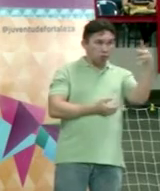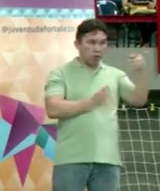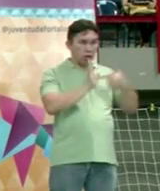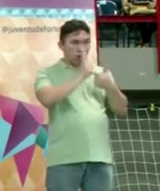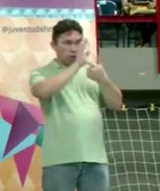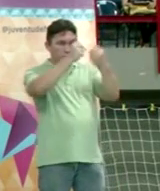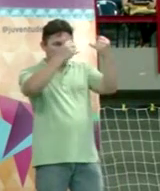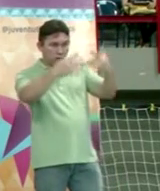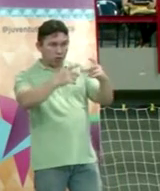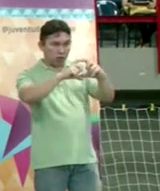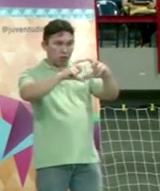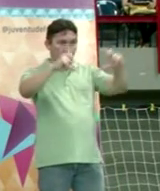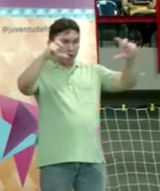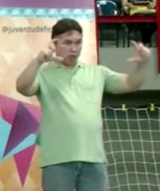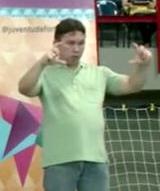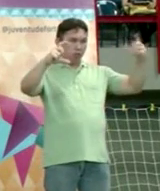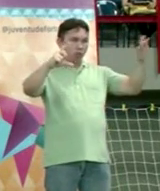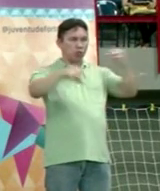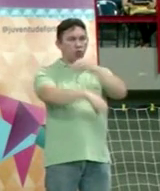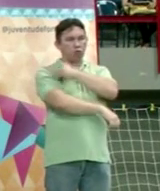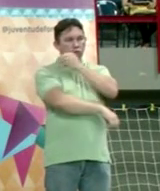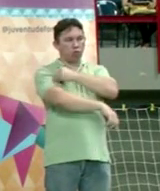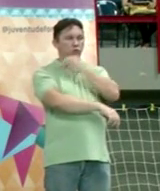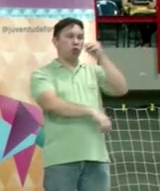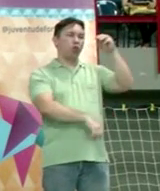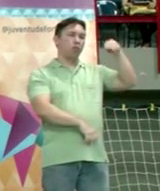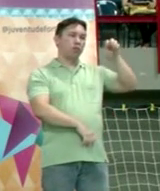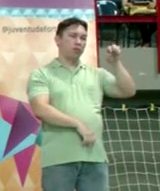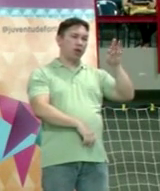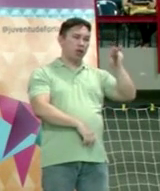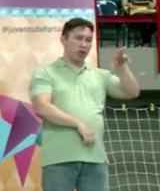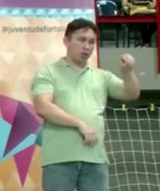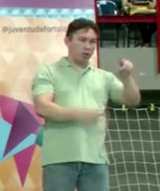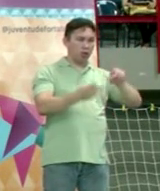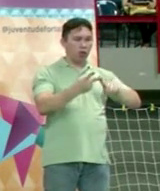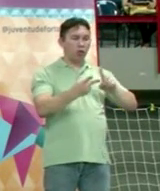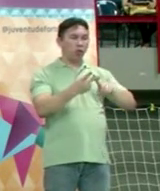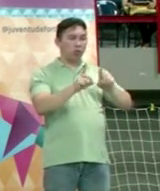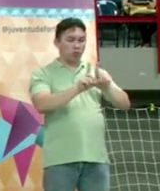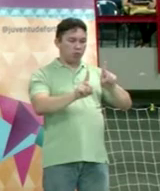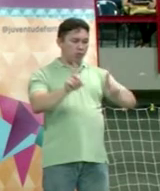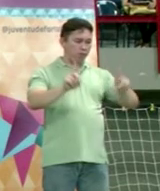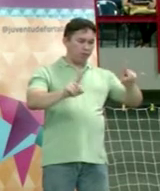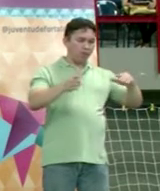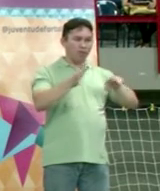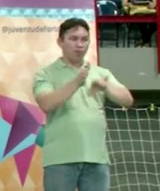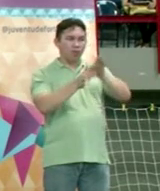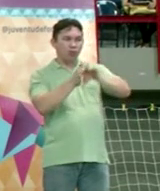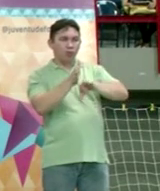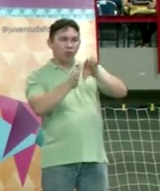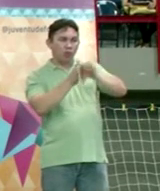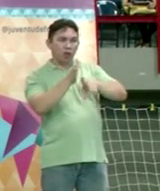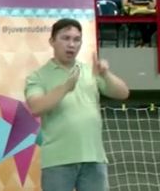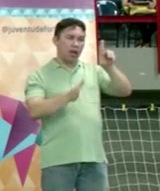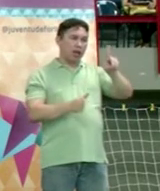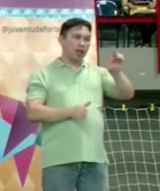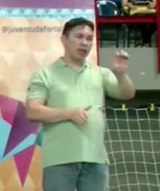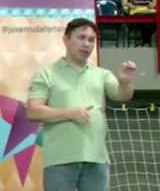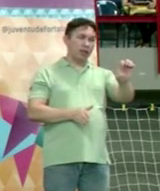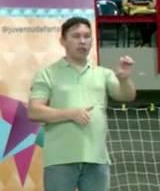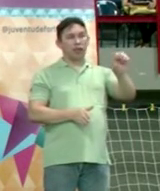deu a fórmula do metanol, ele te deu a densidade, 0,79 gramas por